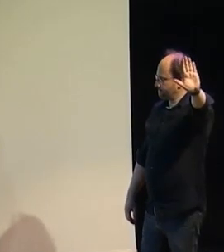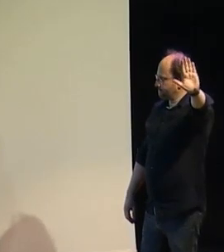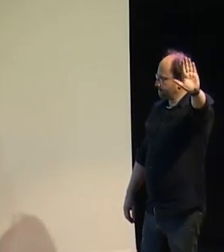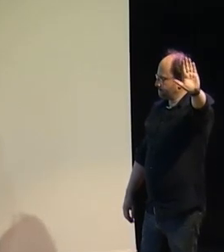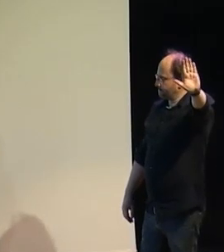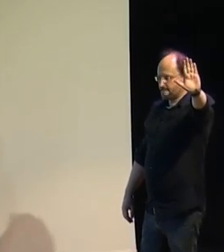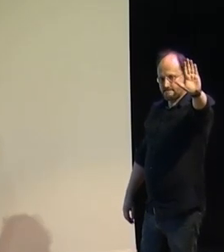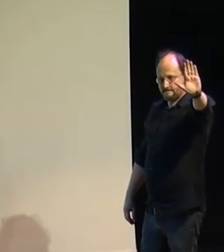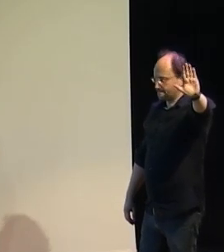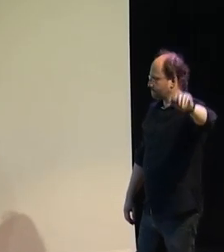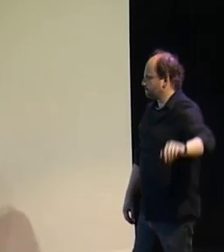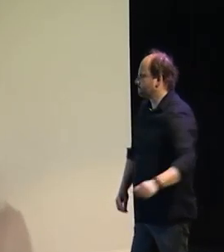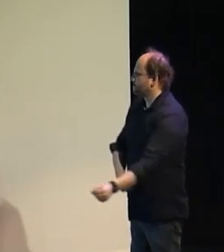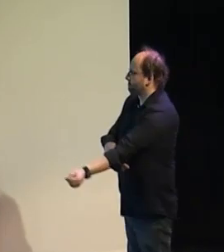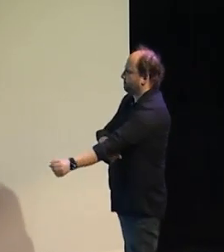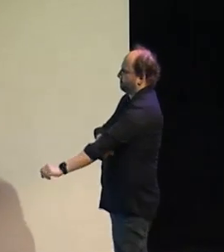Stop. Stop.